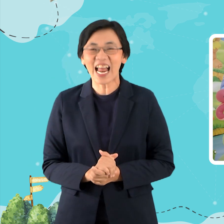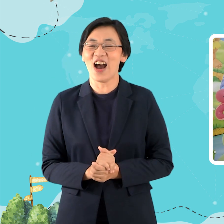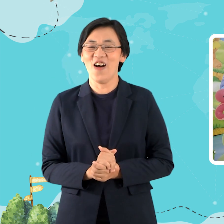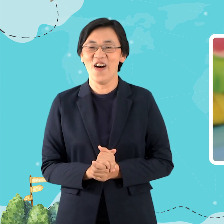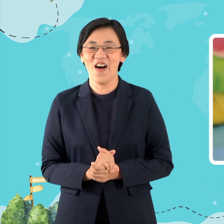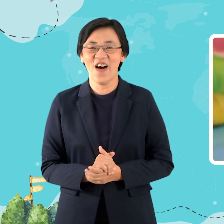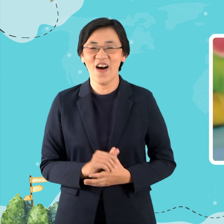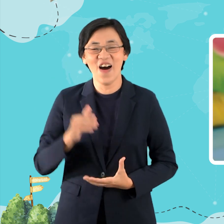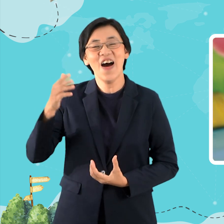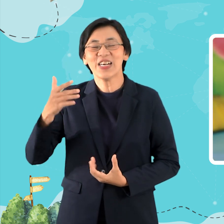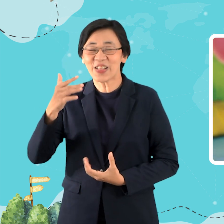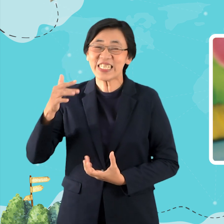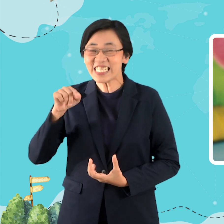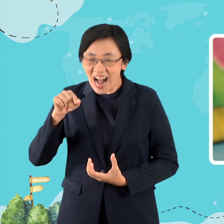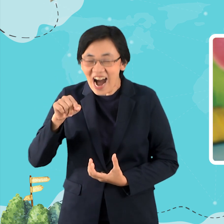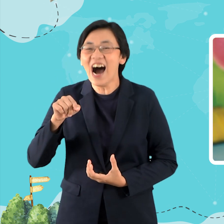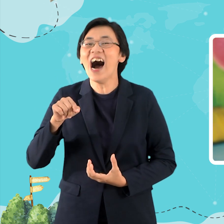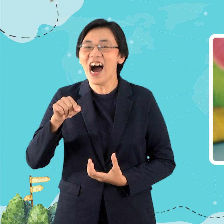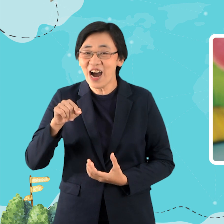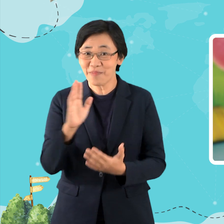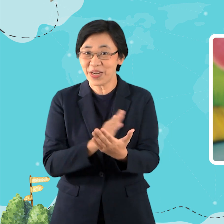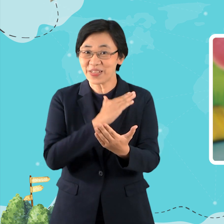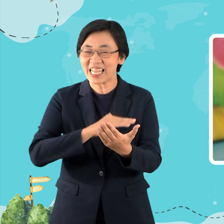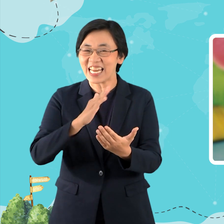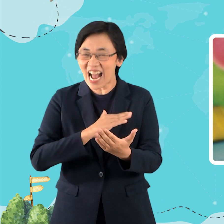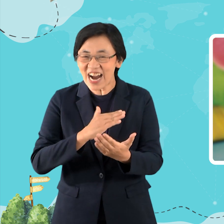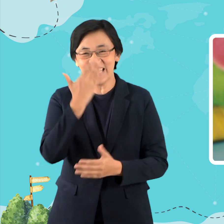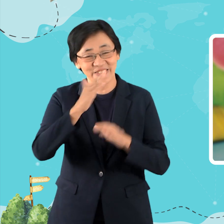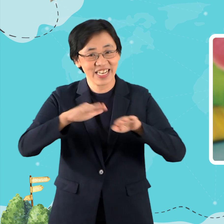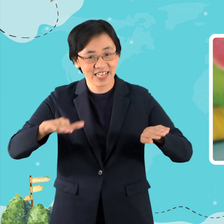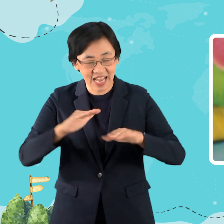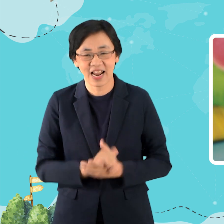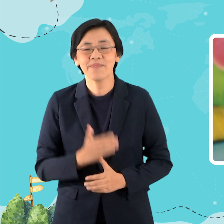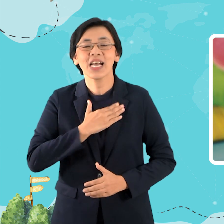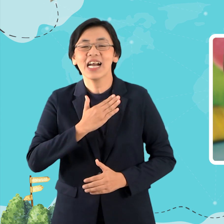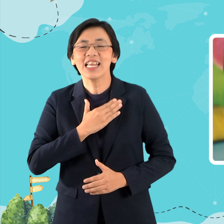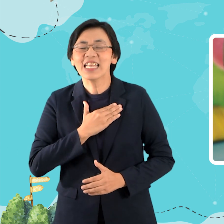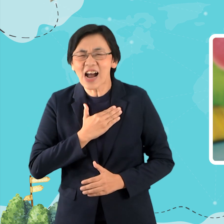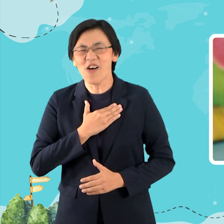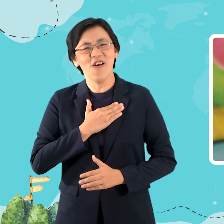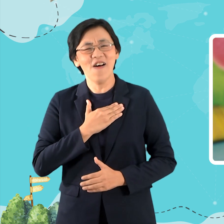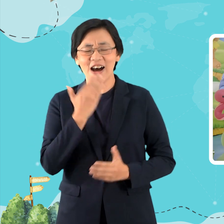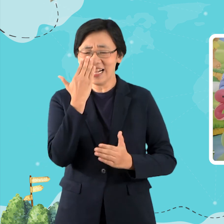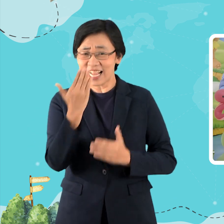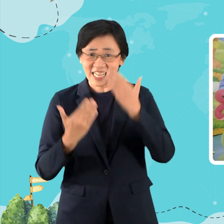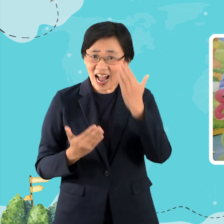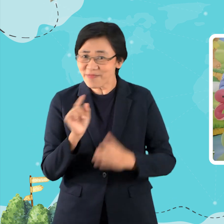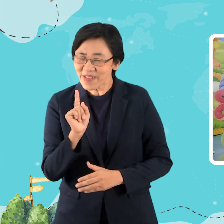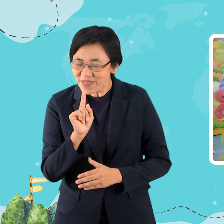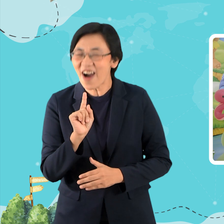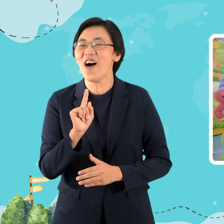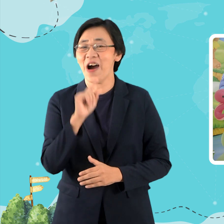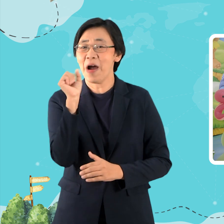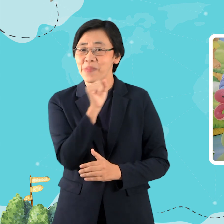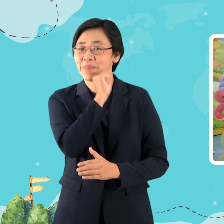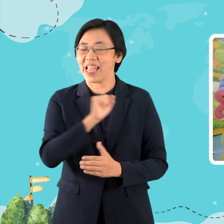ครับ สวัสดีครับเด็กๆวันนี้นะจ๊ะพี่โน้ตจะมาทักทายน้องๆเต้นภาษาเพลงกัน เอ้าเอายังไงครับพี่โน้ตครับ เ